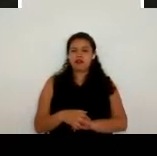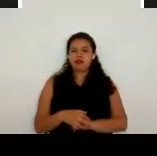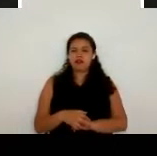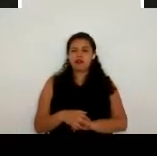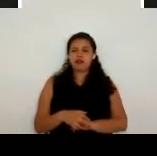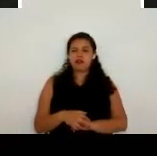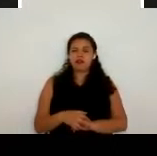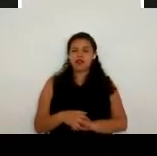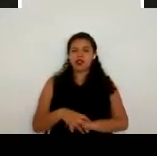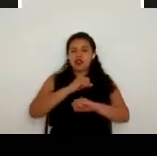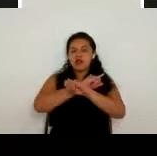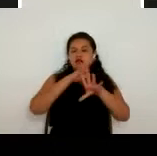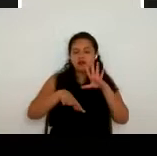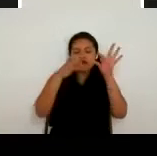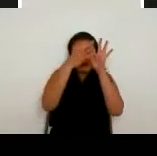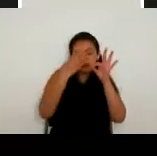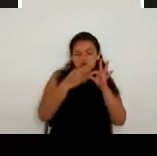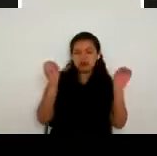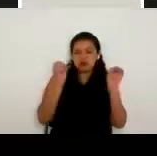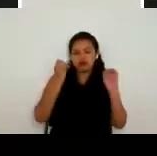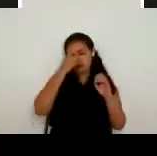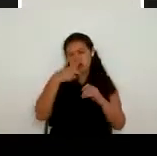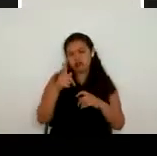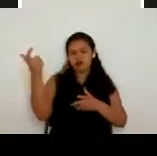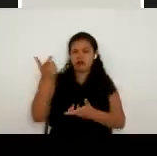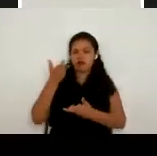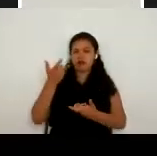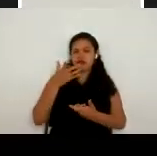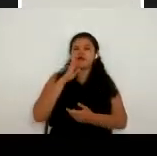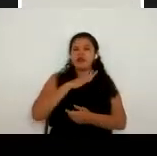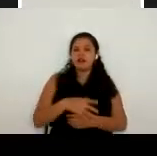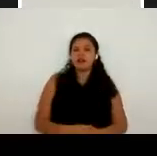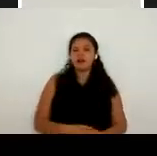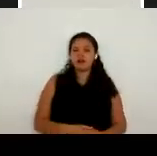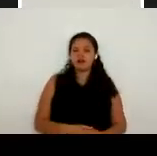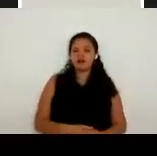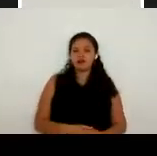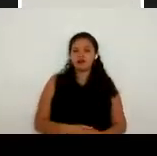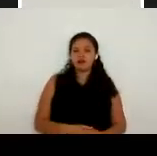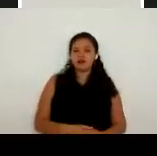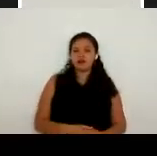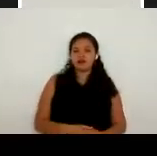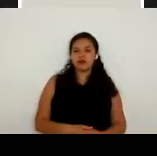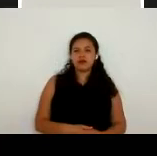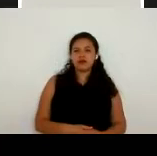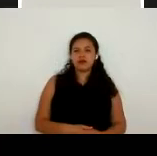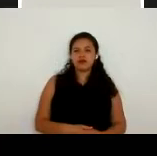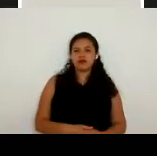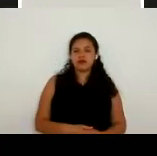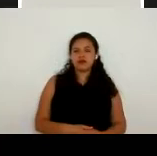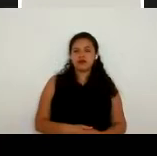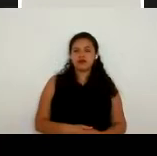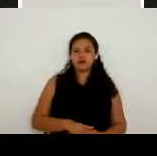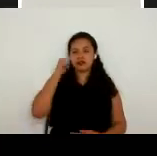poco precisa con relación al monto de sus ingresos los por eso pedimos siempre los regresos y dentro de los regresos